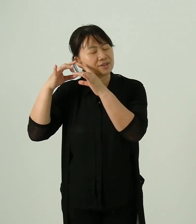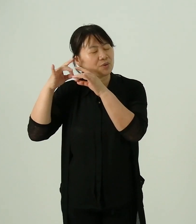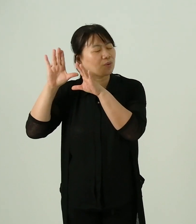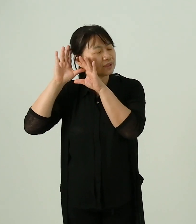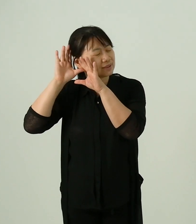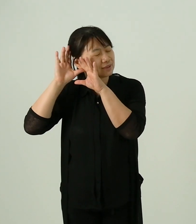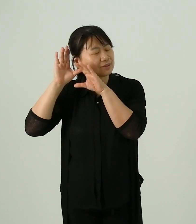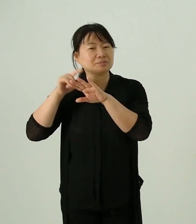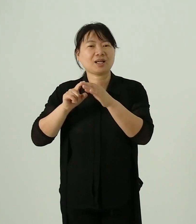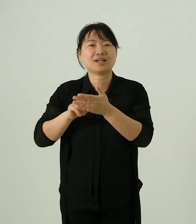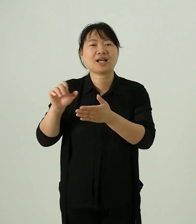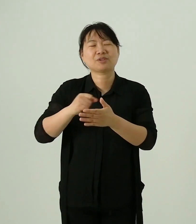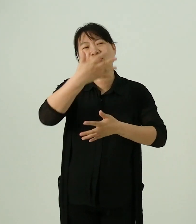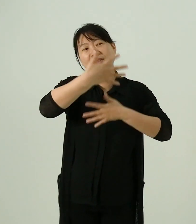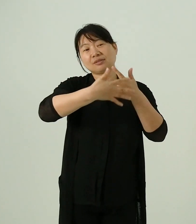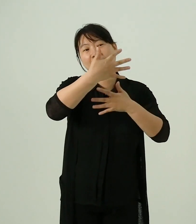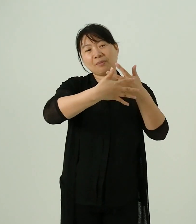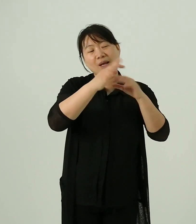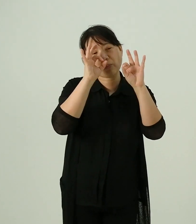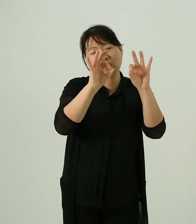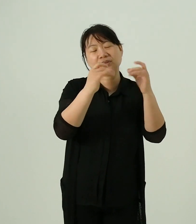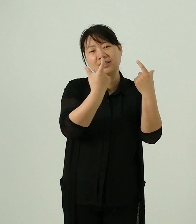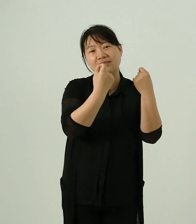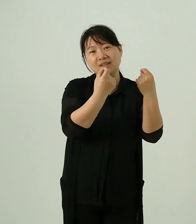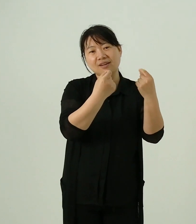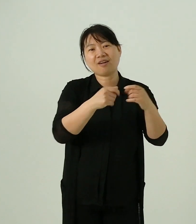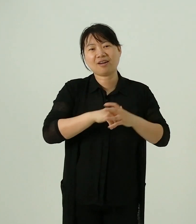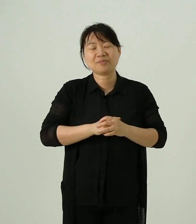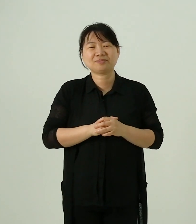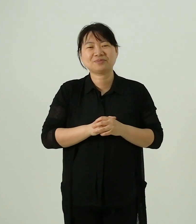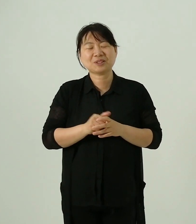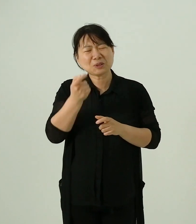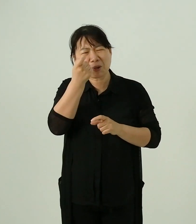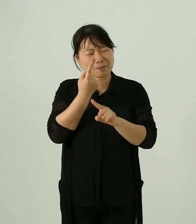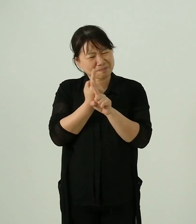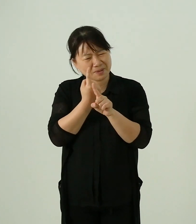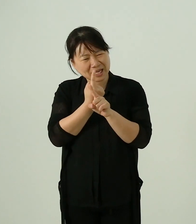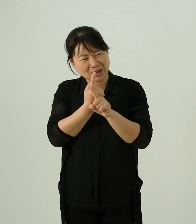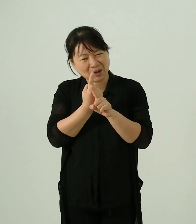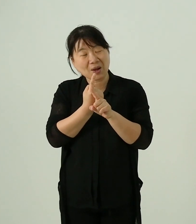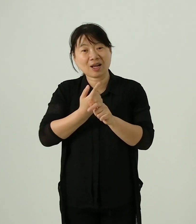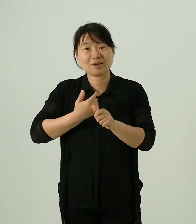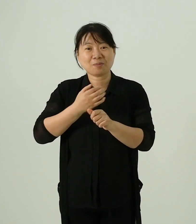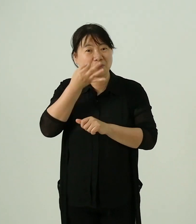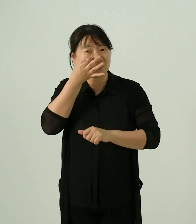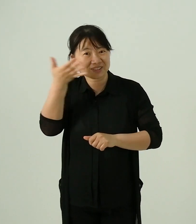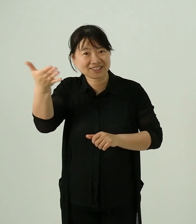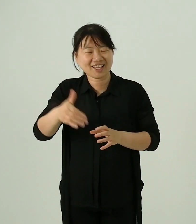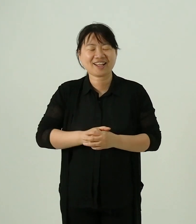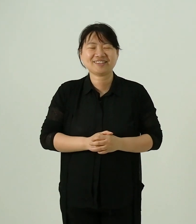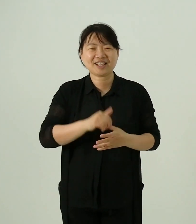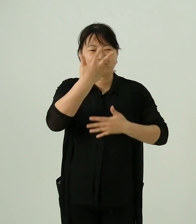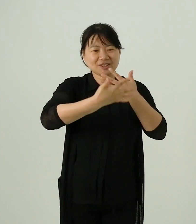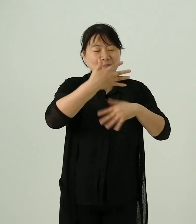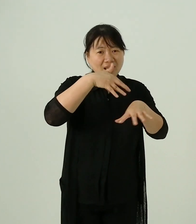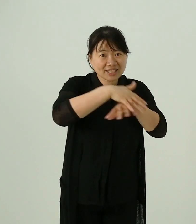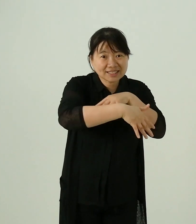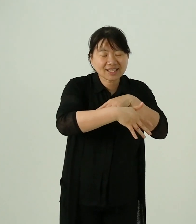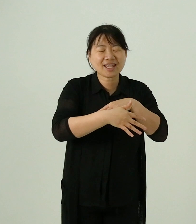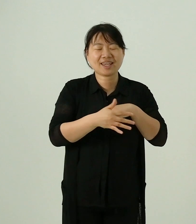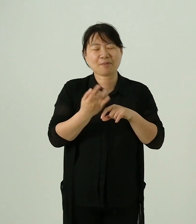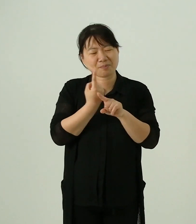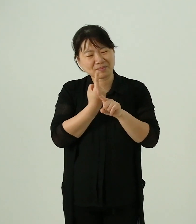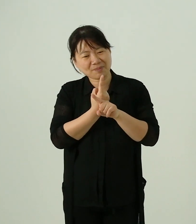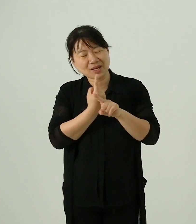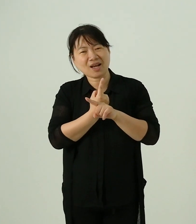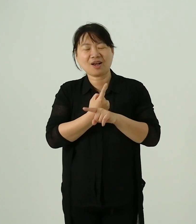마음으로 드라마식으로 한번 좀 각색을 해봤어요. 그래서 그 드라마식의 각색을